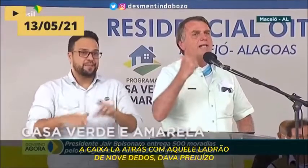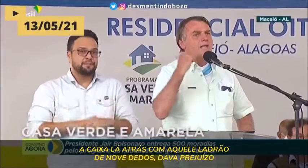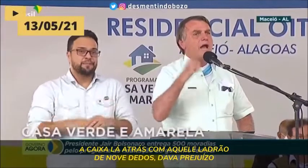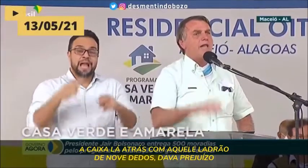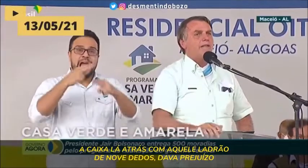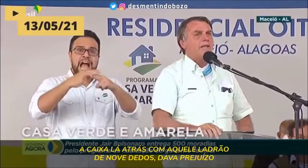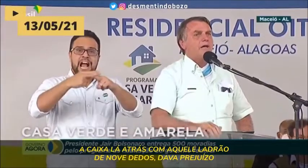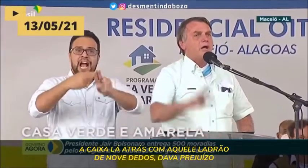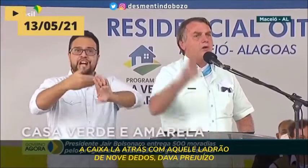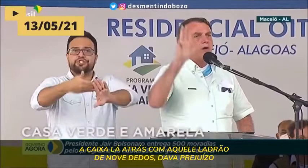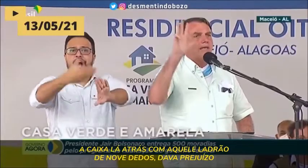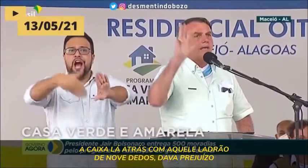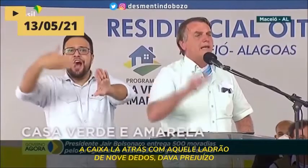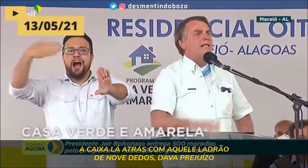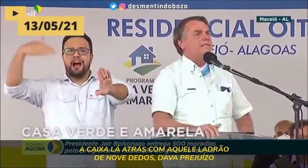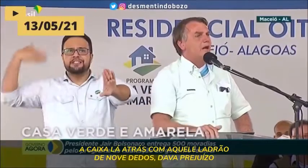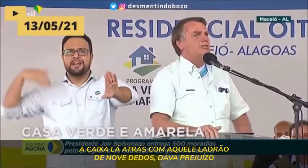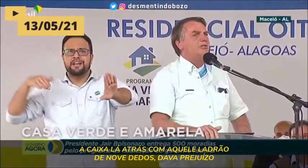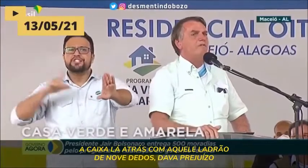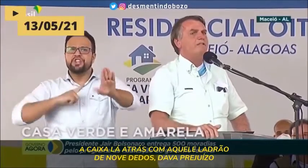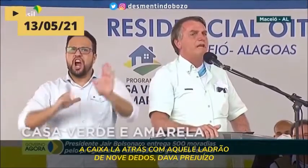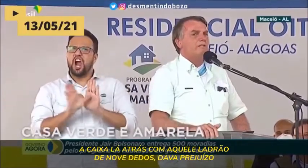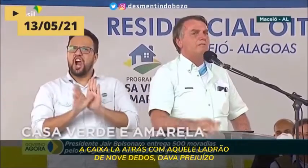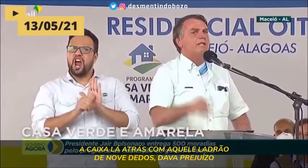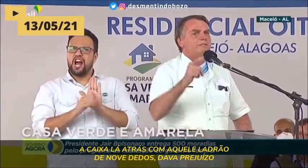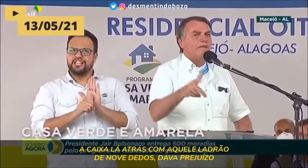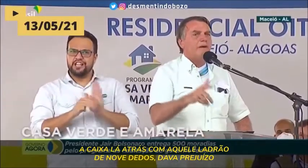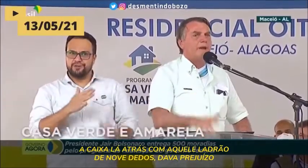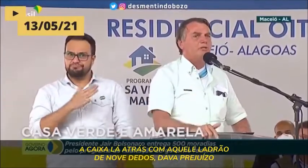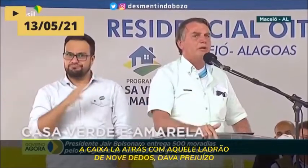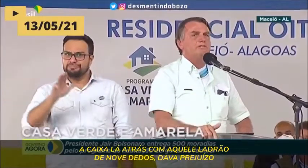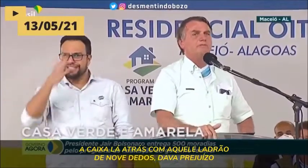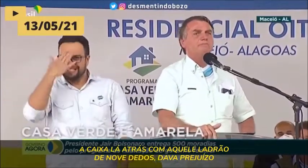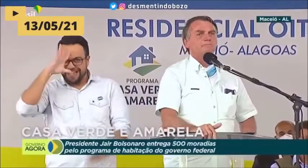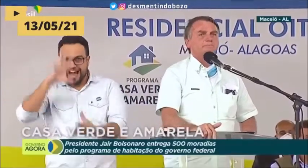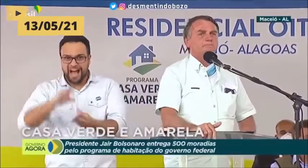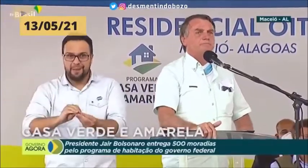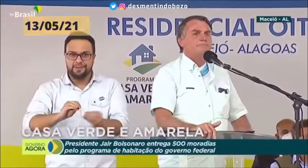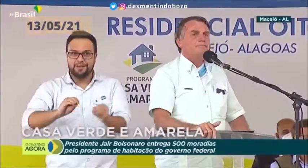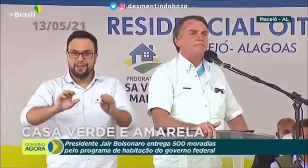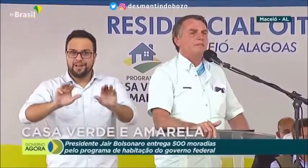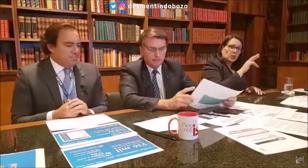a caixa lá atrás, com aquele ladrão de 9 dedos, dava prejuízo.